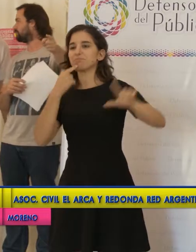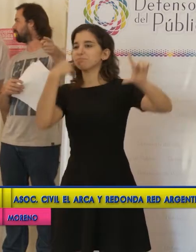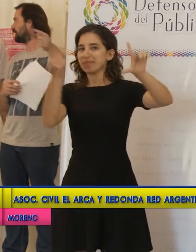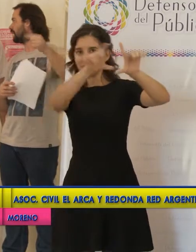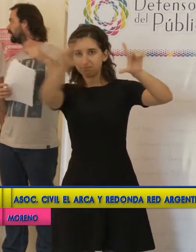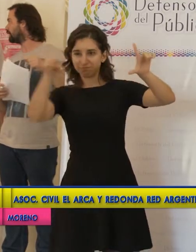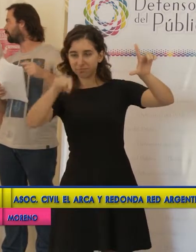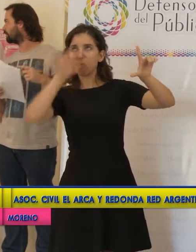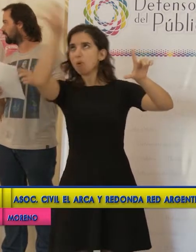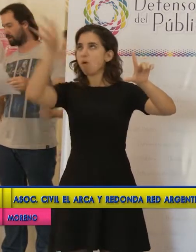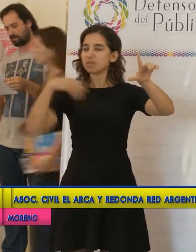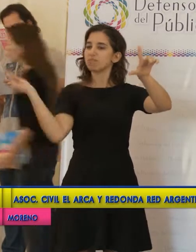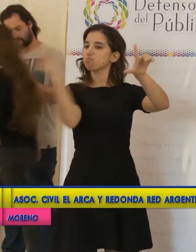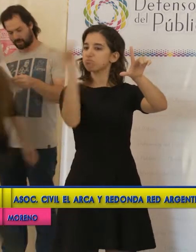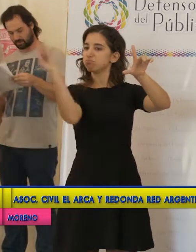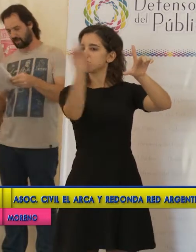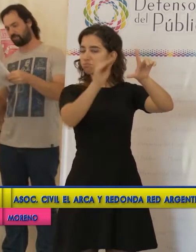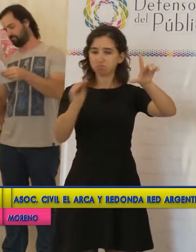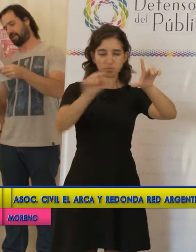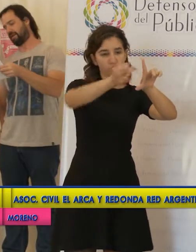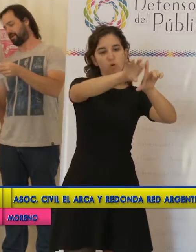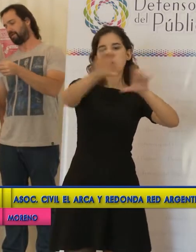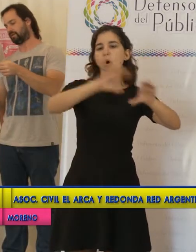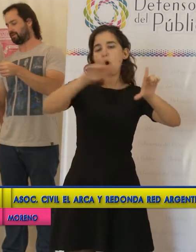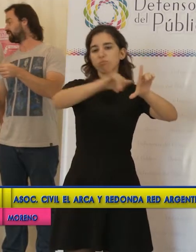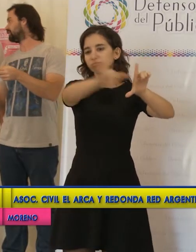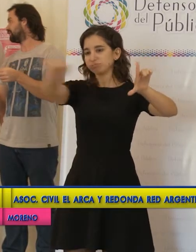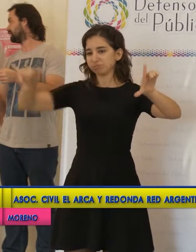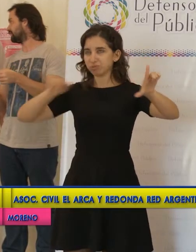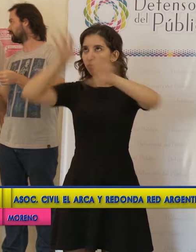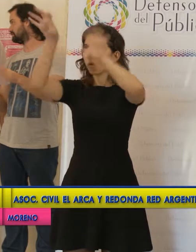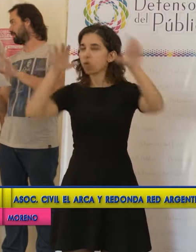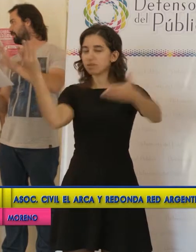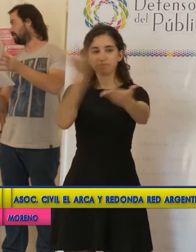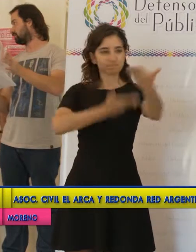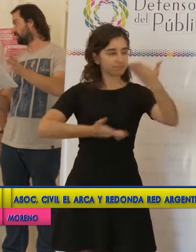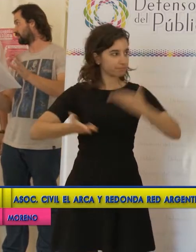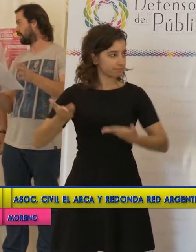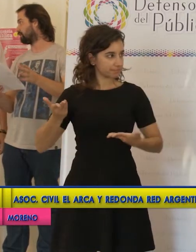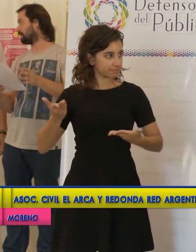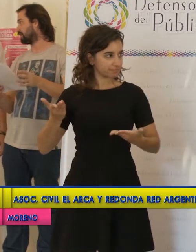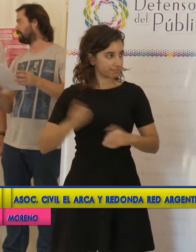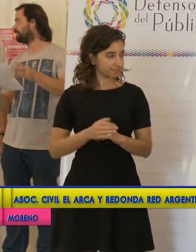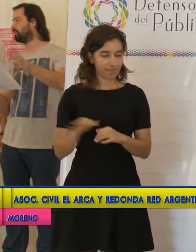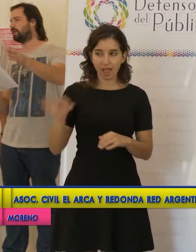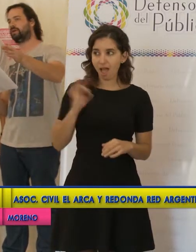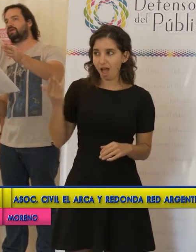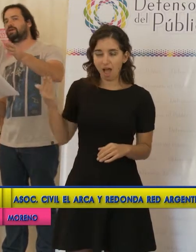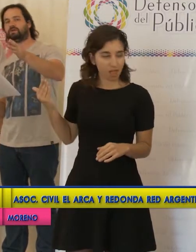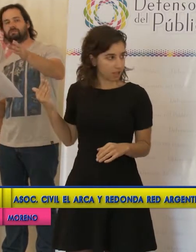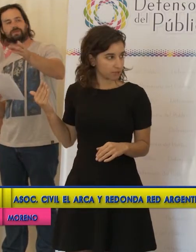subiendo lo que ellos quieren comunicar y relacionarse así con chicos de diferentes regiones. Hasta hace unos